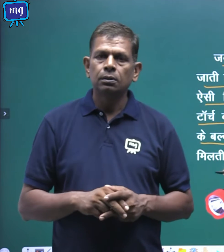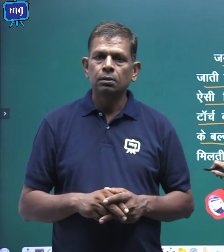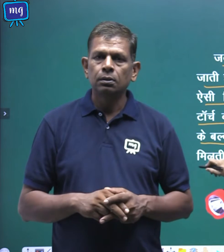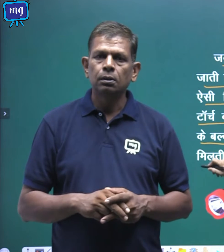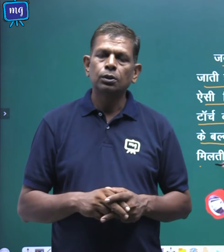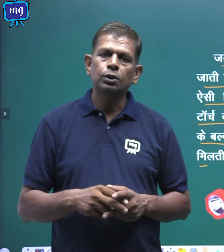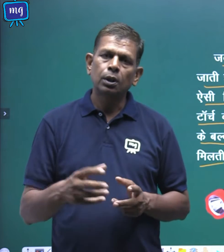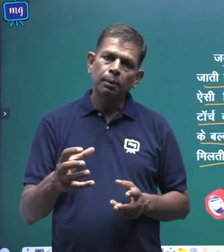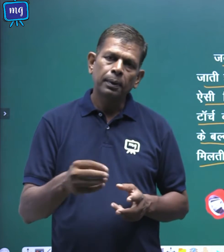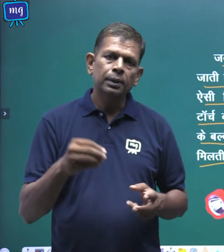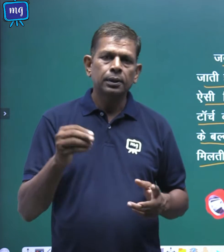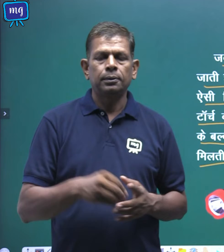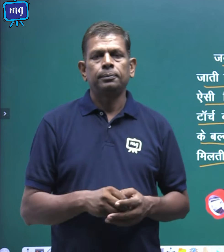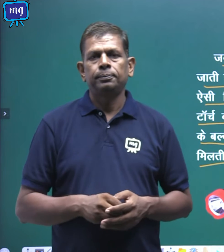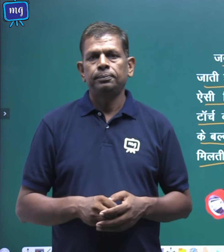मिलती है।